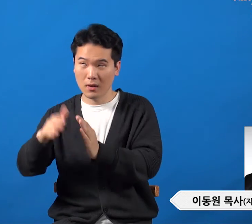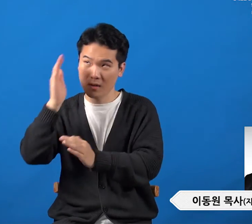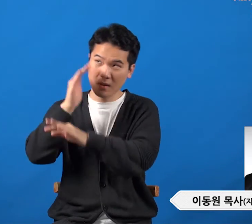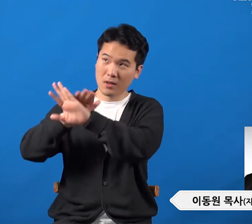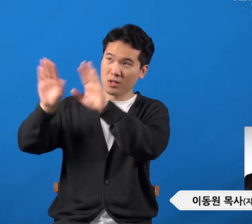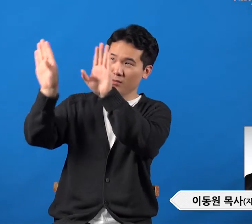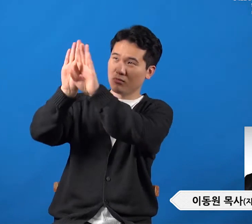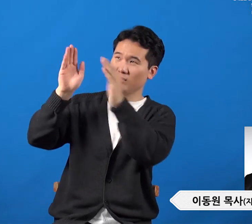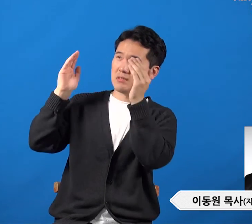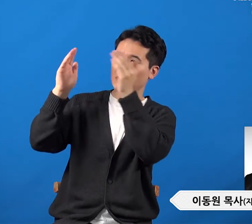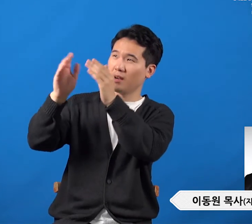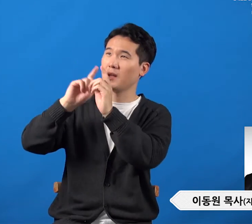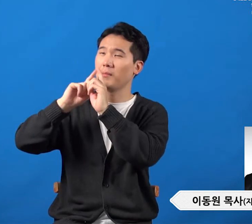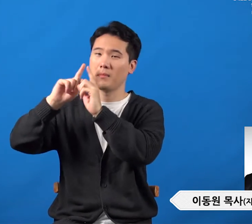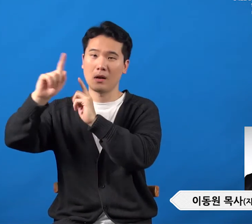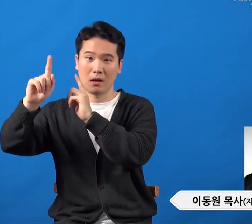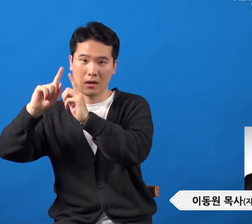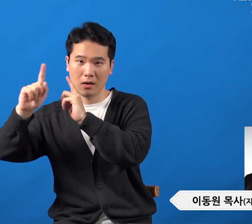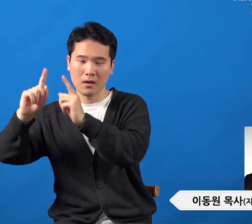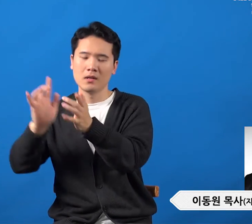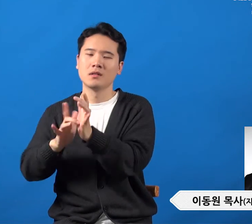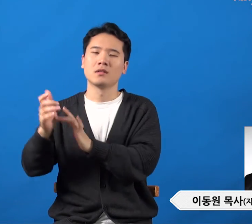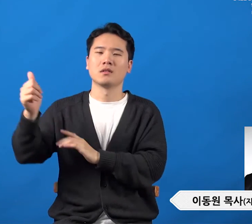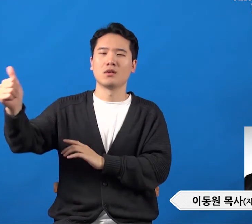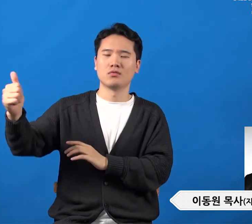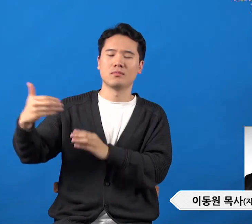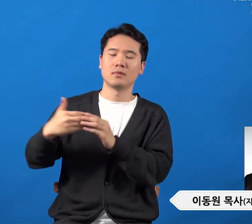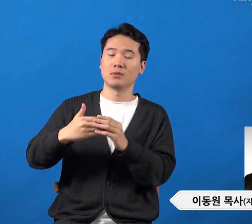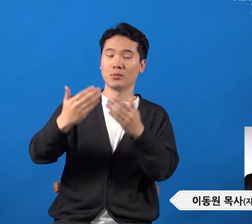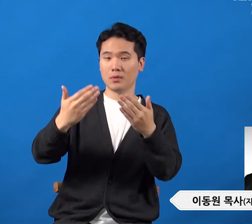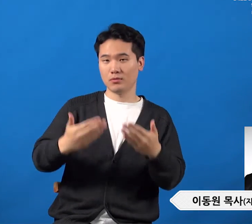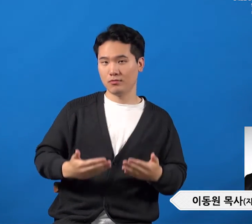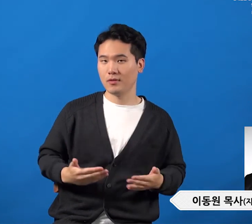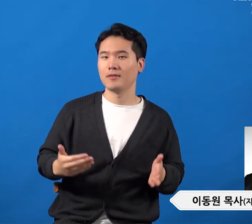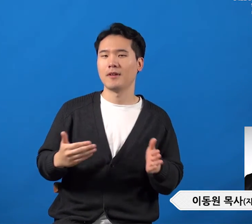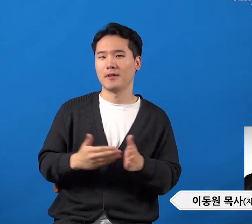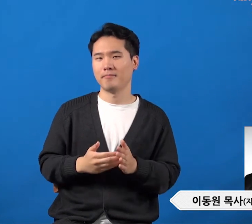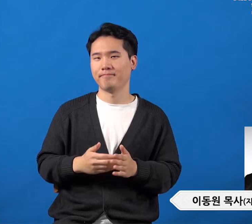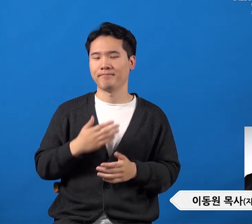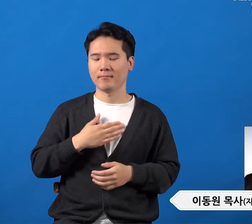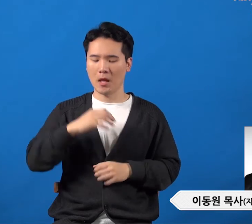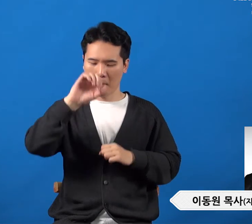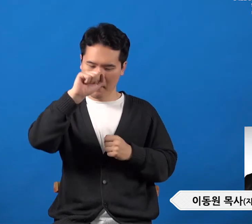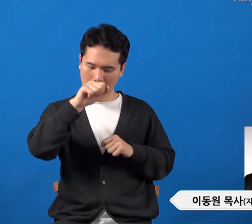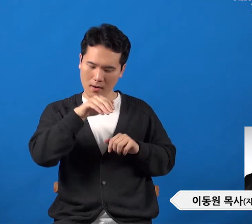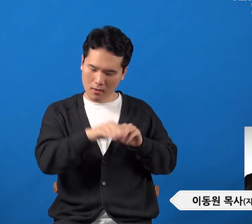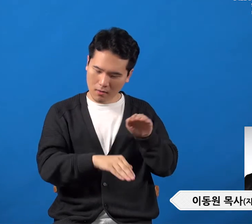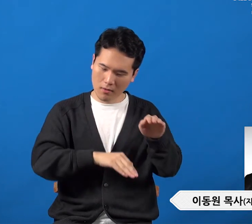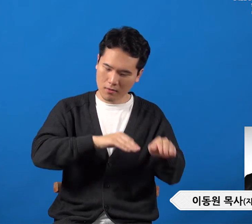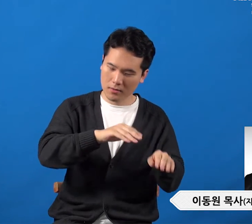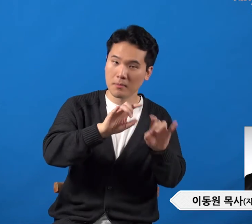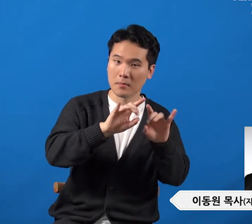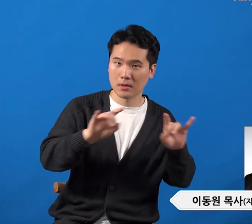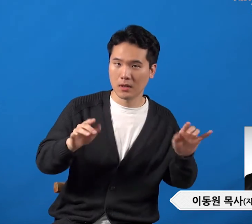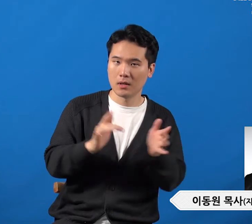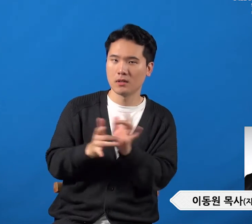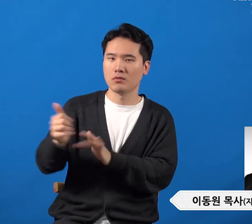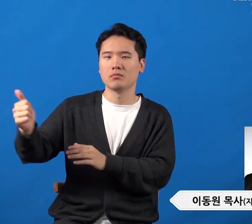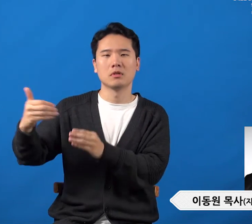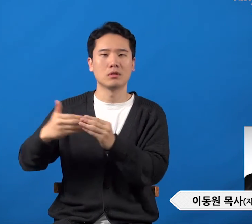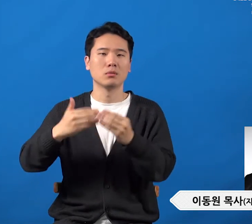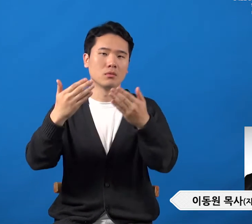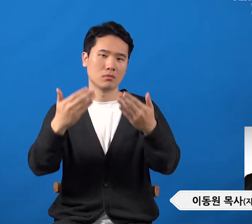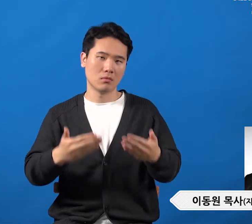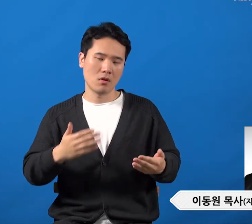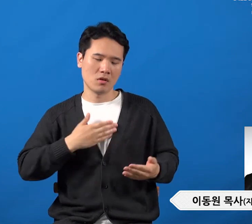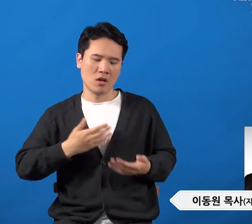향해 말하리 예수 인도하셨네. 매일 발걸음마다 예수 인도하셨네. 나의